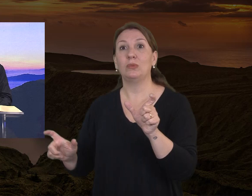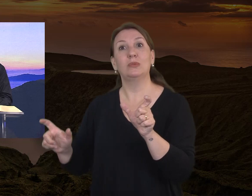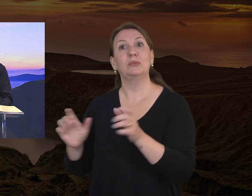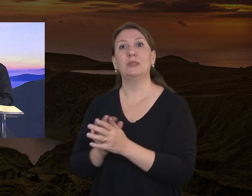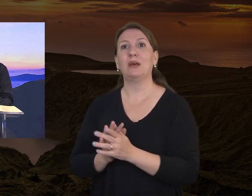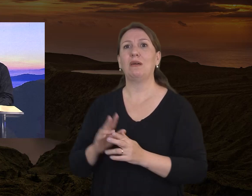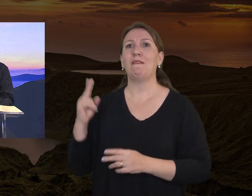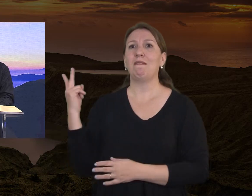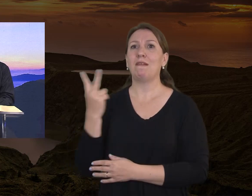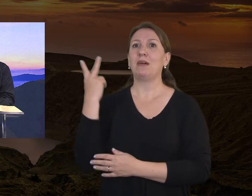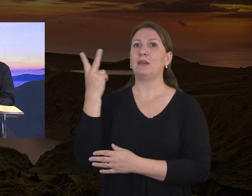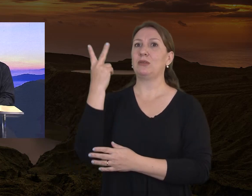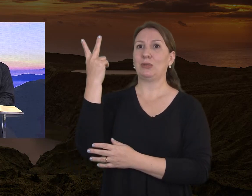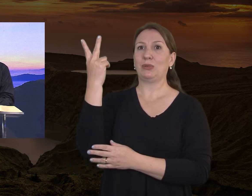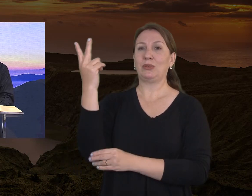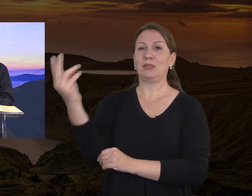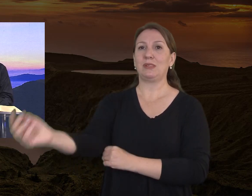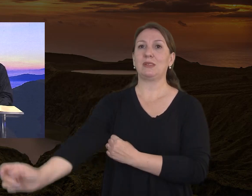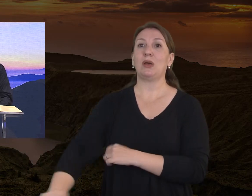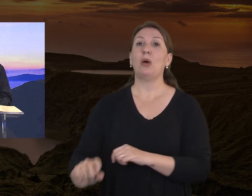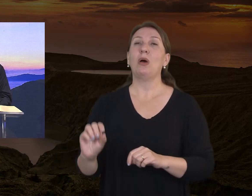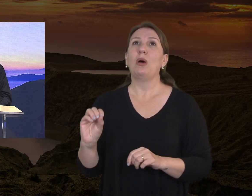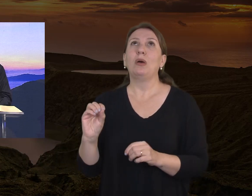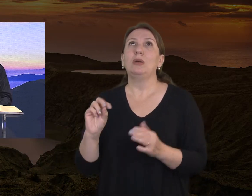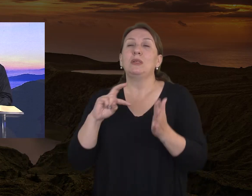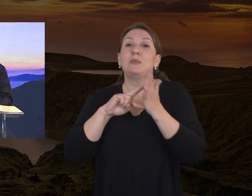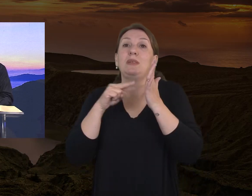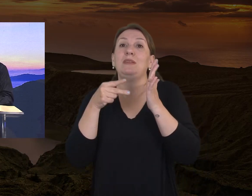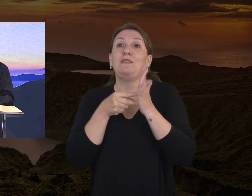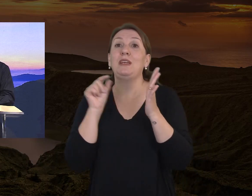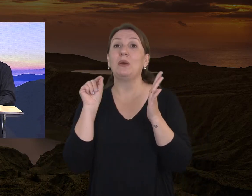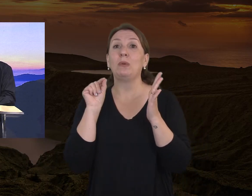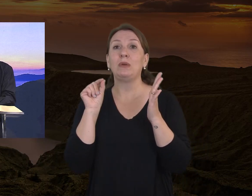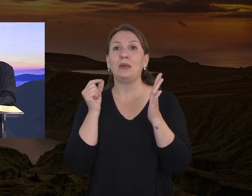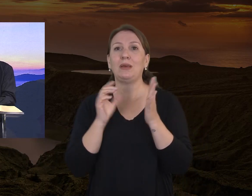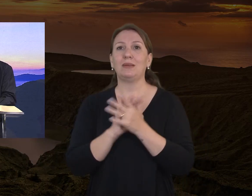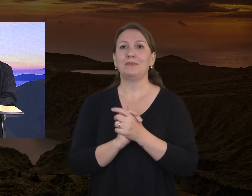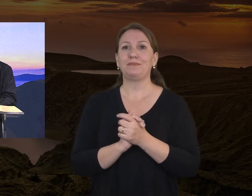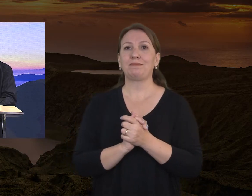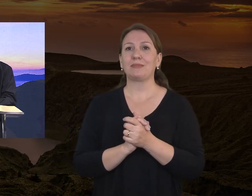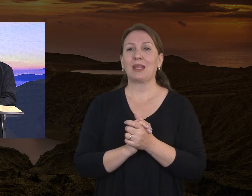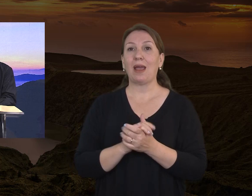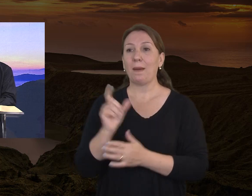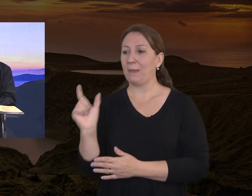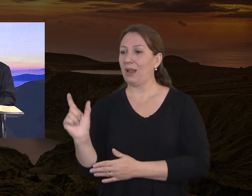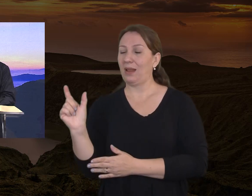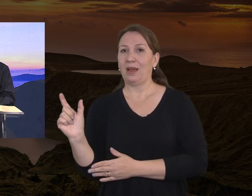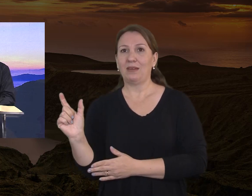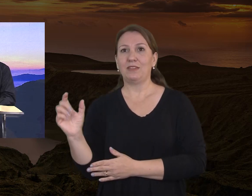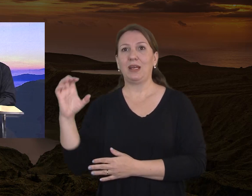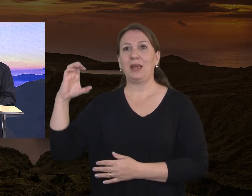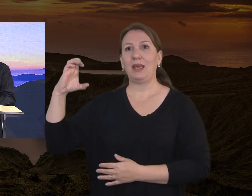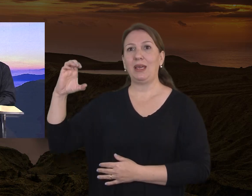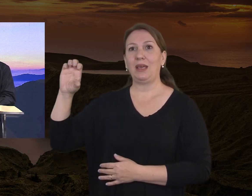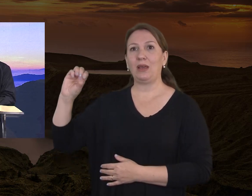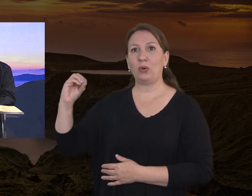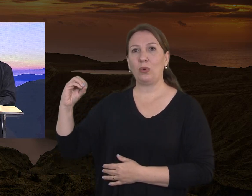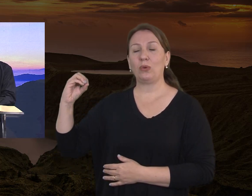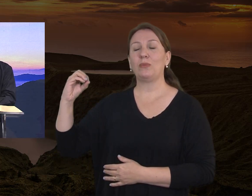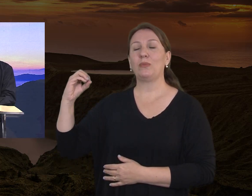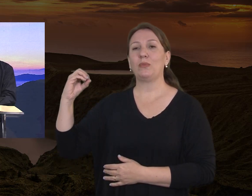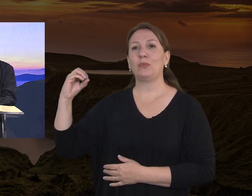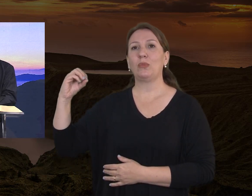do universo está em pleno curso. É isso que eu quero dizer. A economia, essa palavra economia,